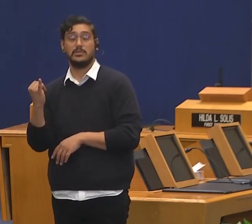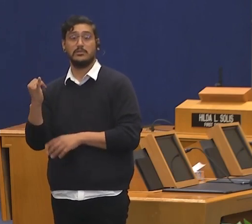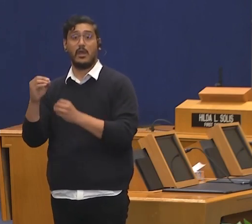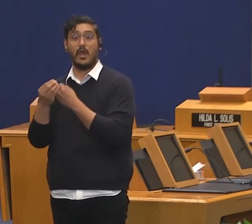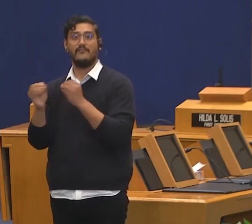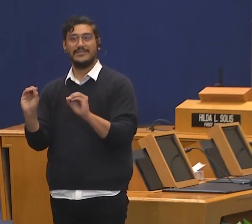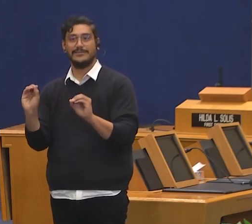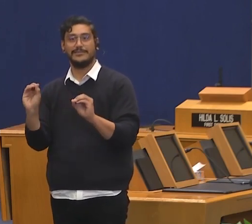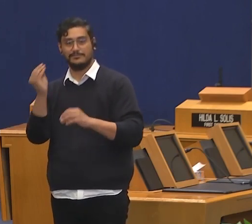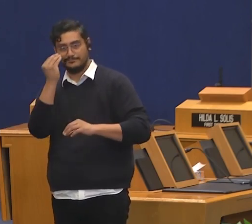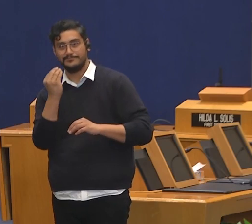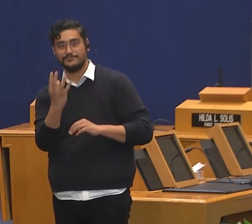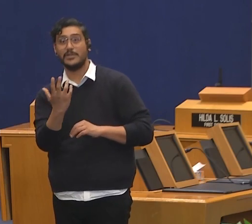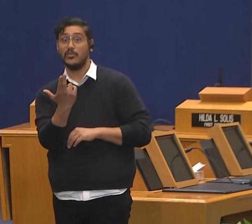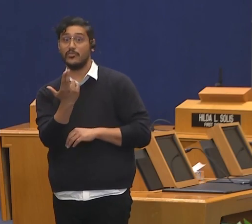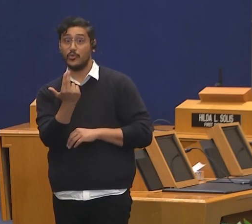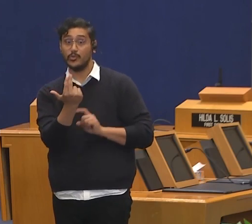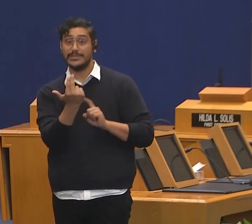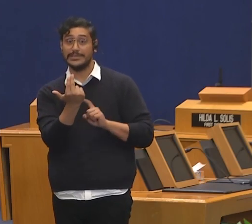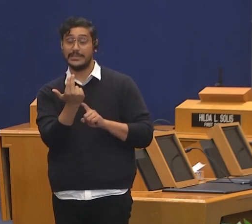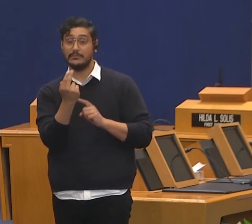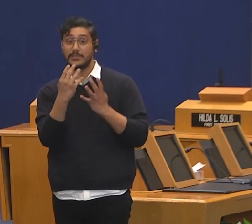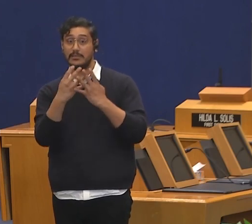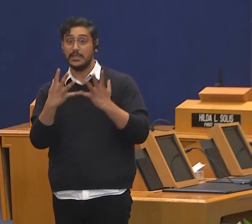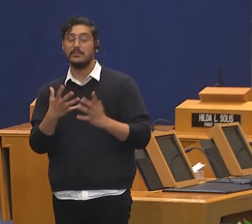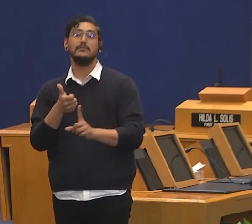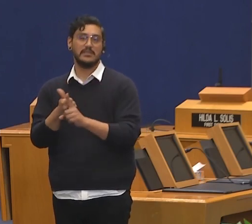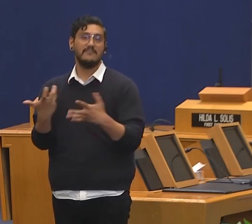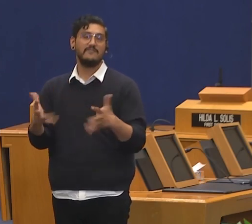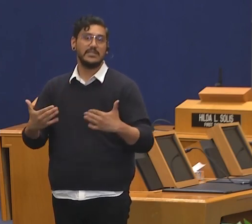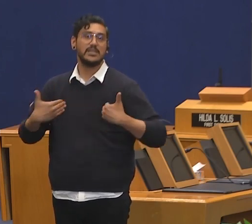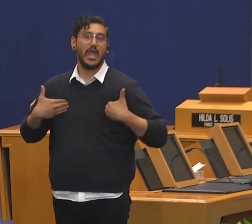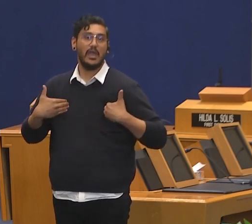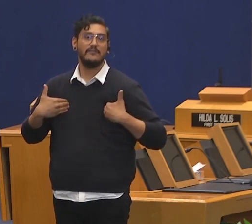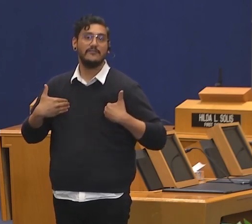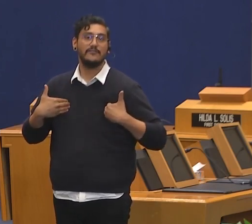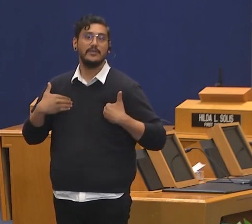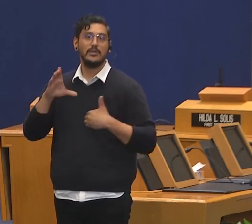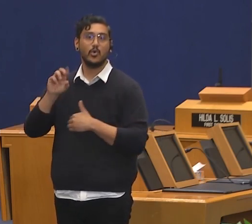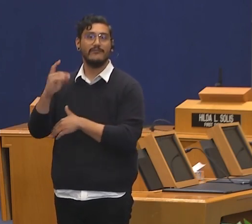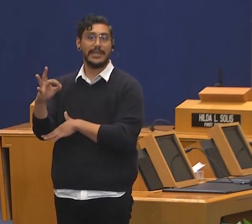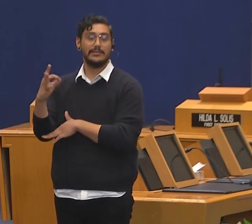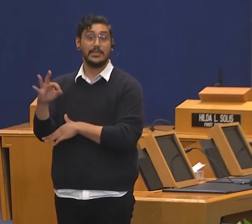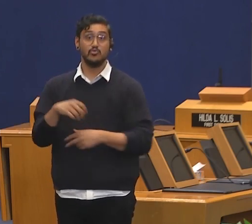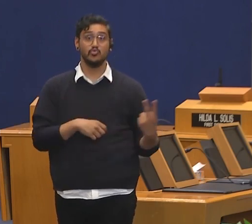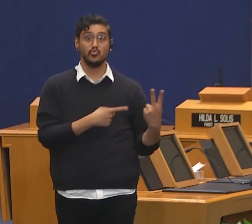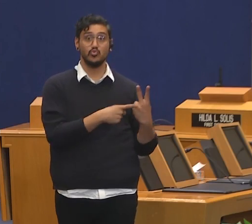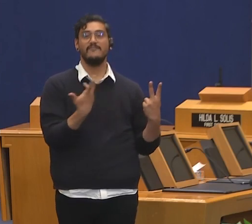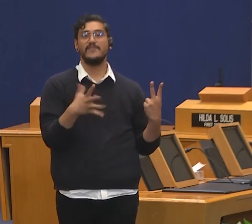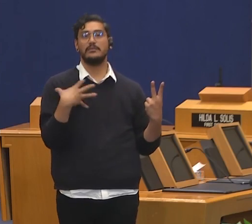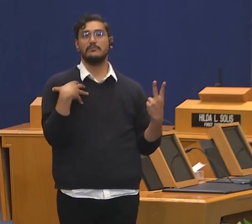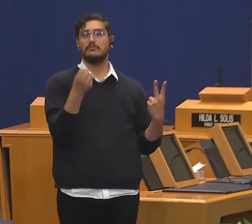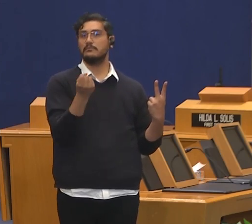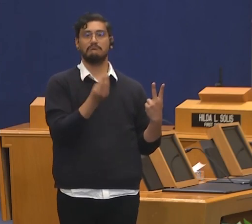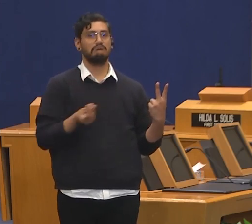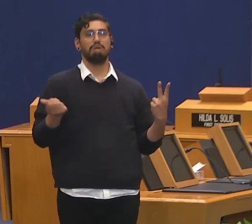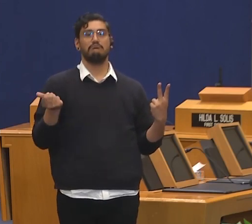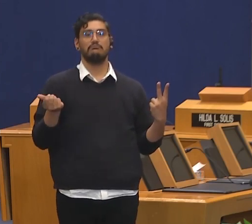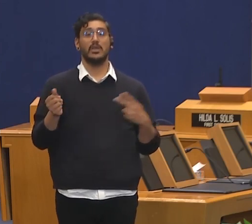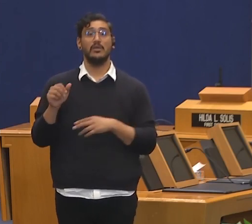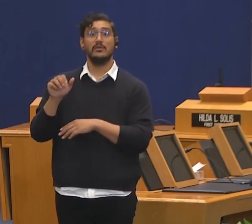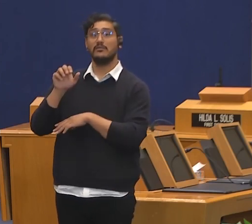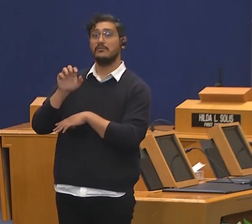instalaciones. 13 reclusos actuales han dado positivo, 2 adicionales se han recuperado, 42 están en